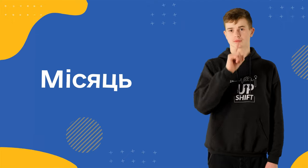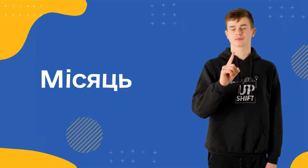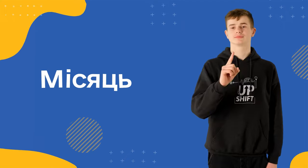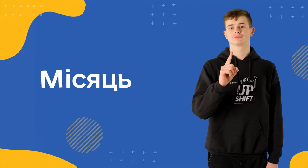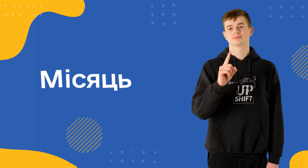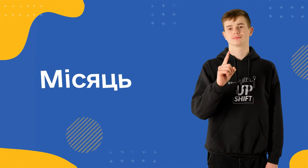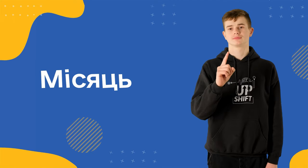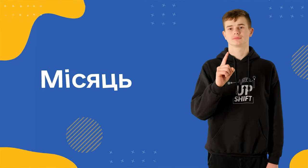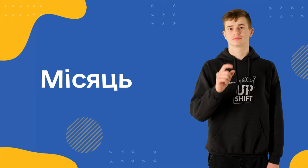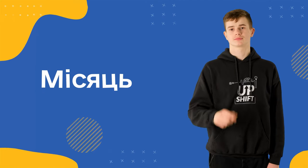Місяць.